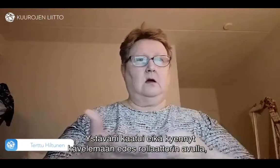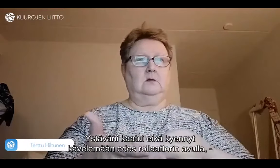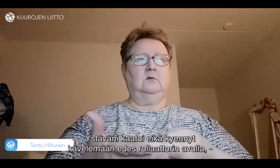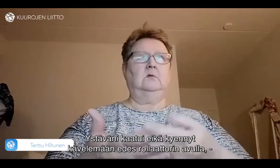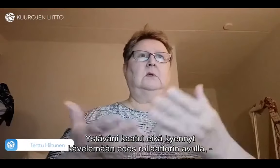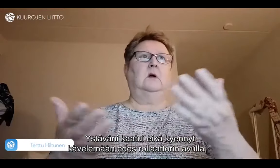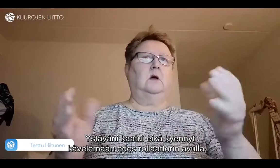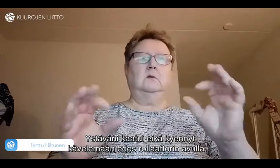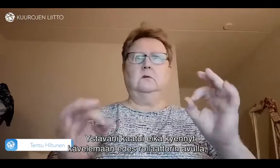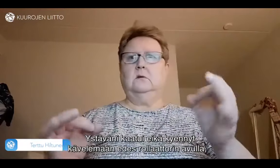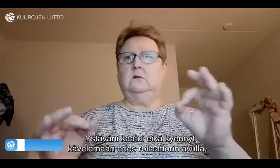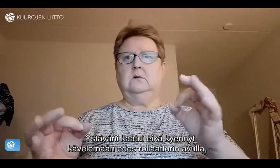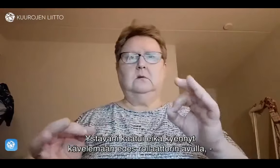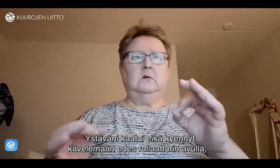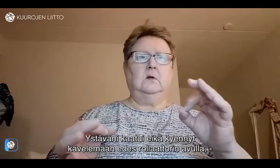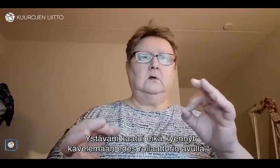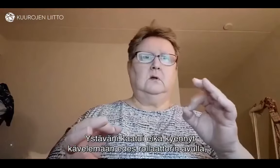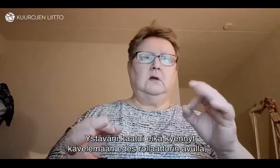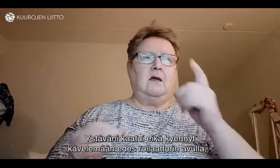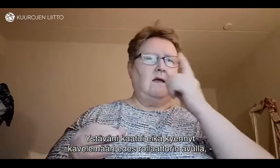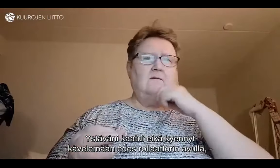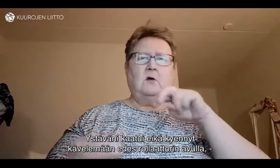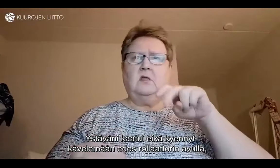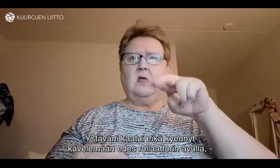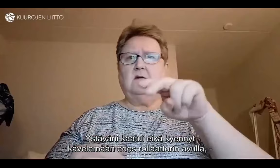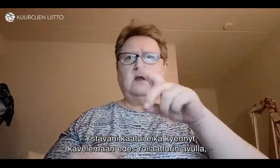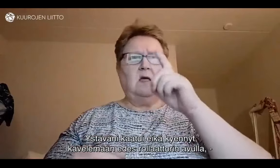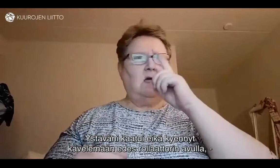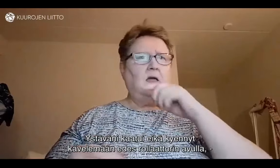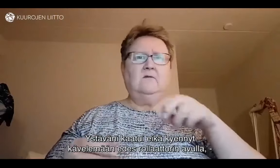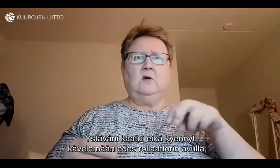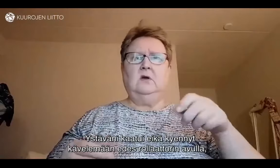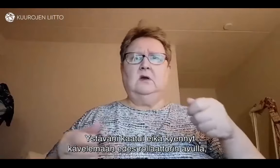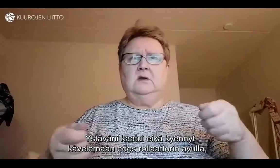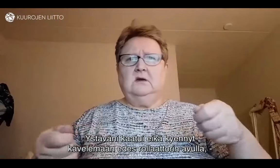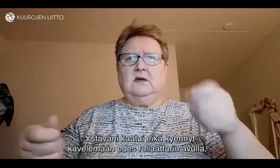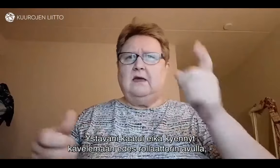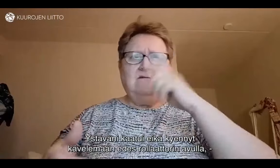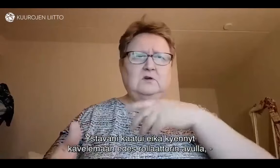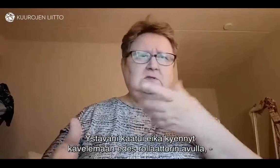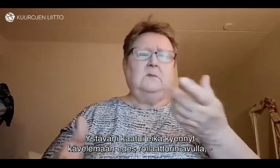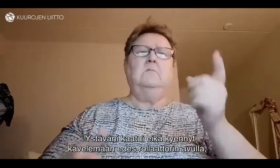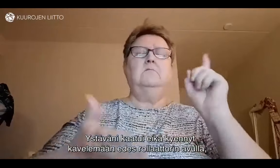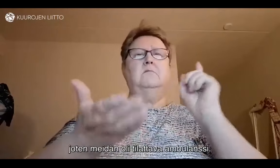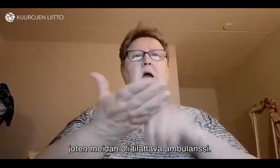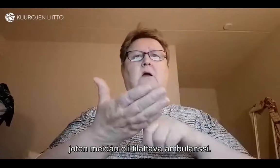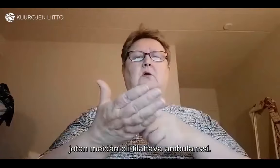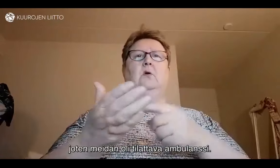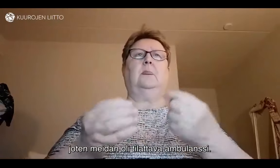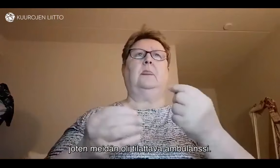Moi. Ystäväni kaatui, eikä kyennyt kävelemään edes rollaattorin